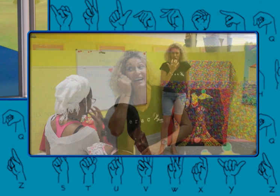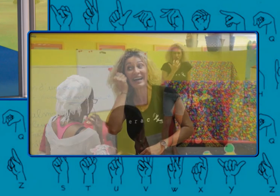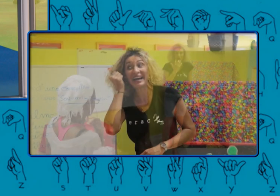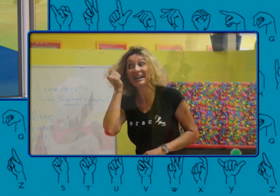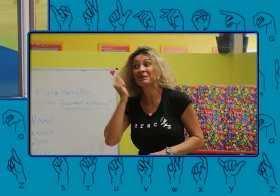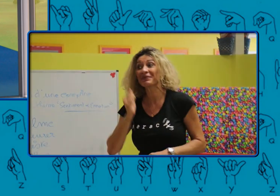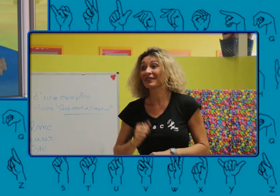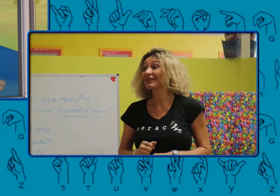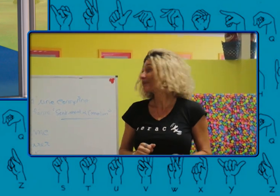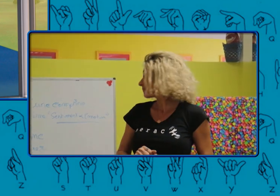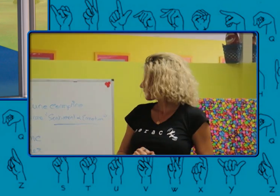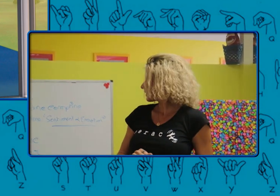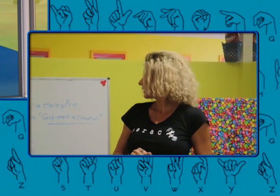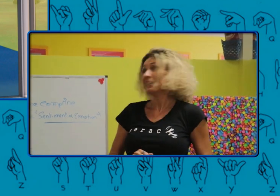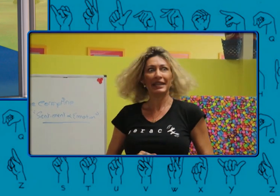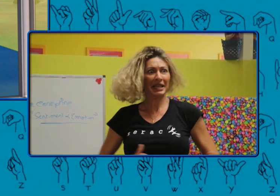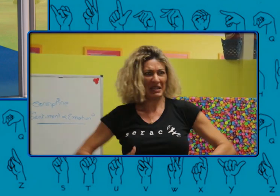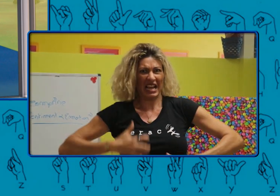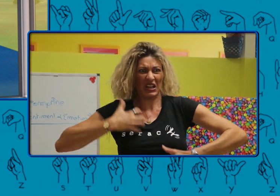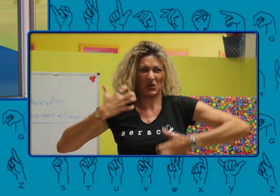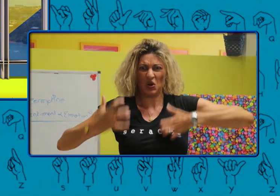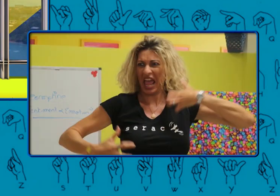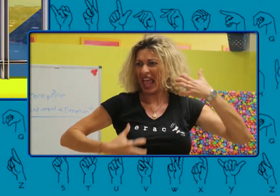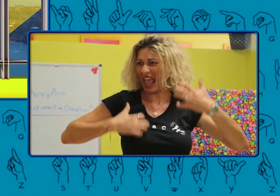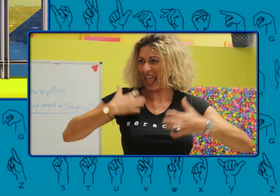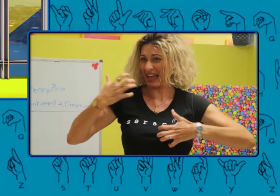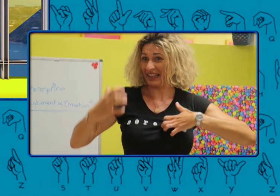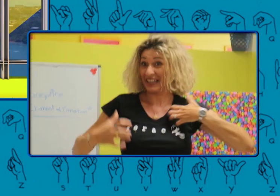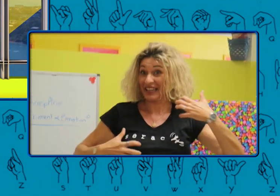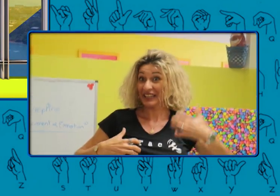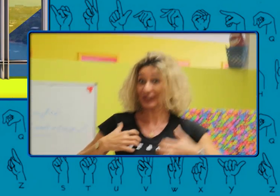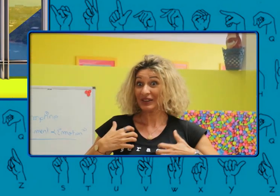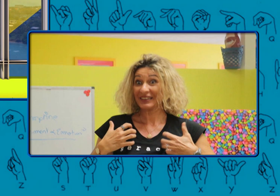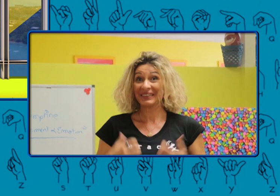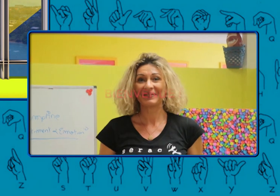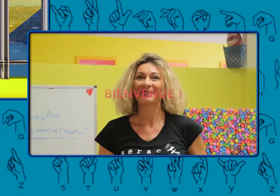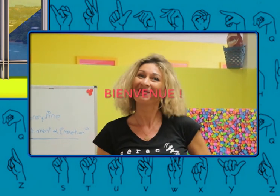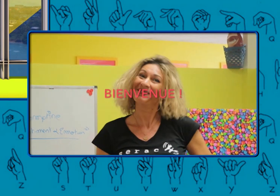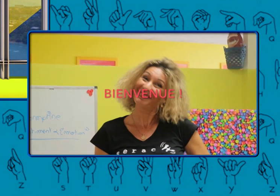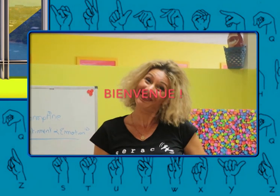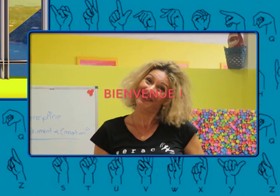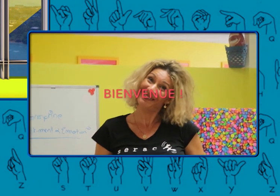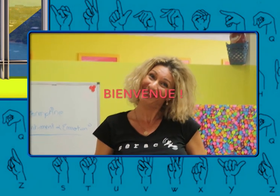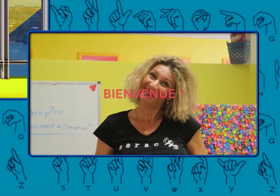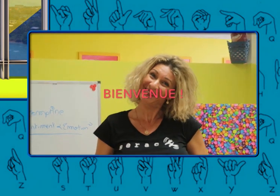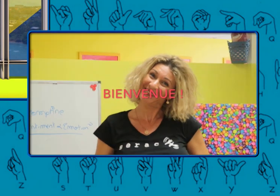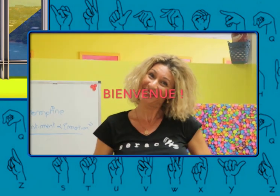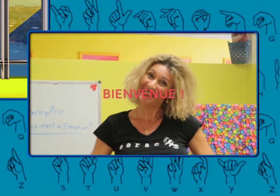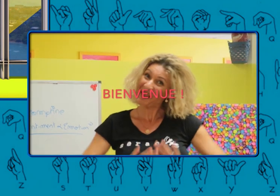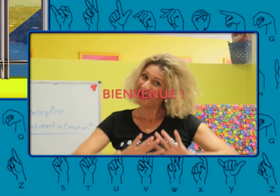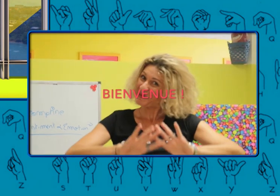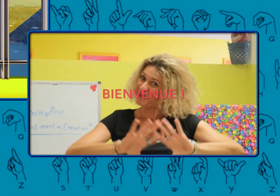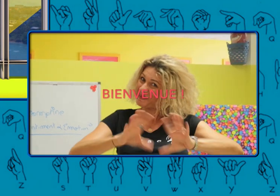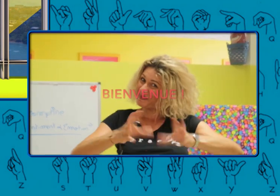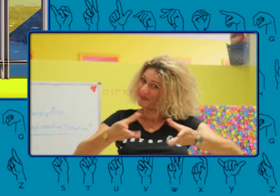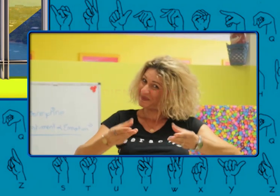les entreprises, tout le monde en sort grandit. Donc, c'est vraiment l'idée, et c'est vrai que ça évolue tout à fait positivement. Alors, évidemment, il y a encore